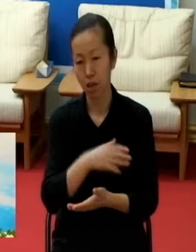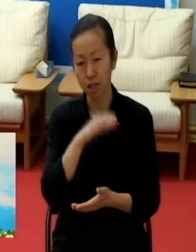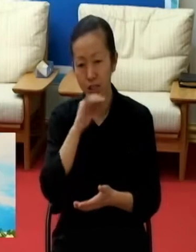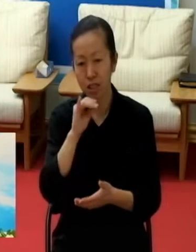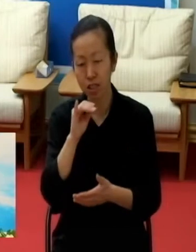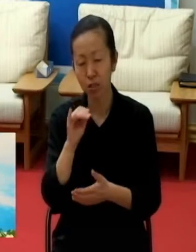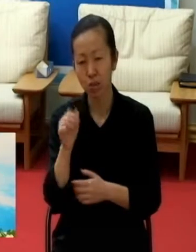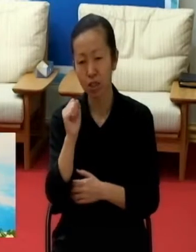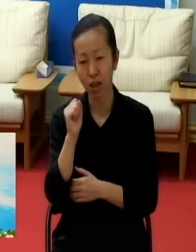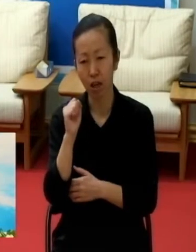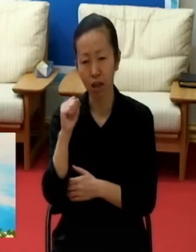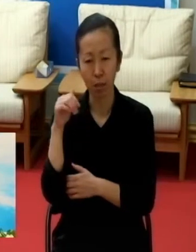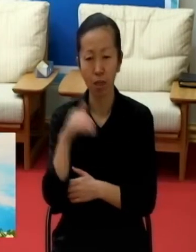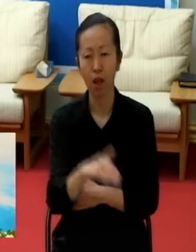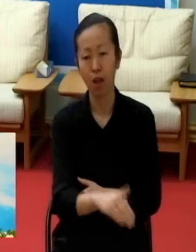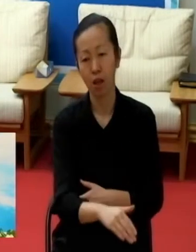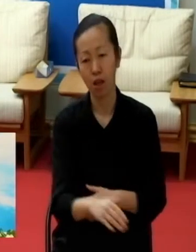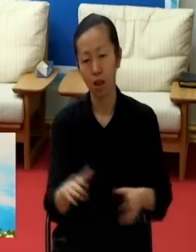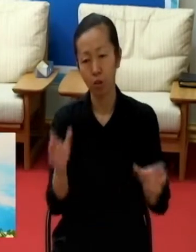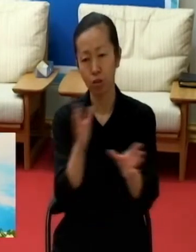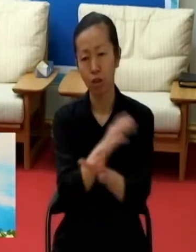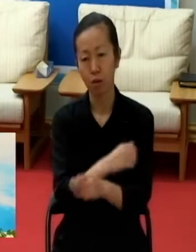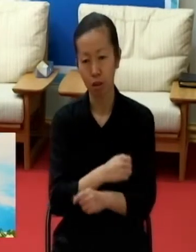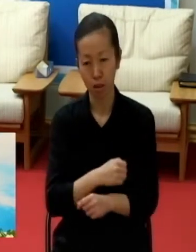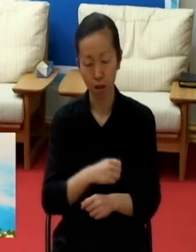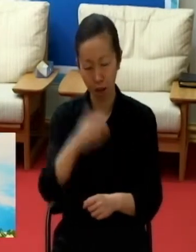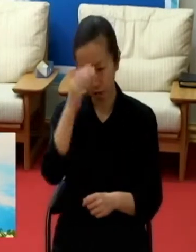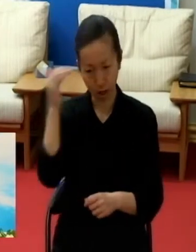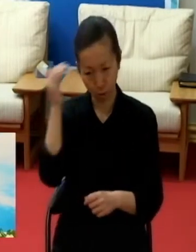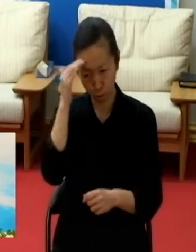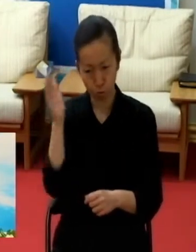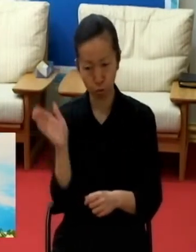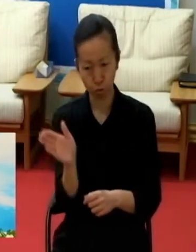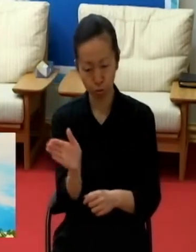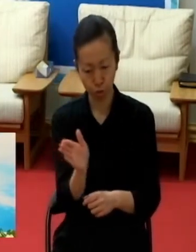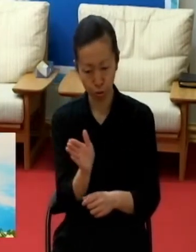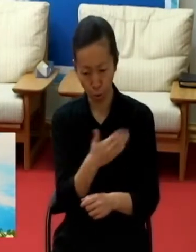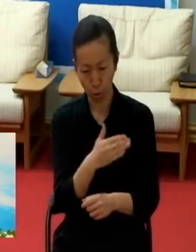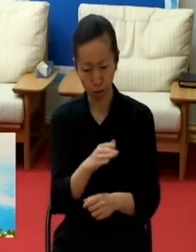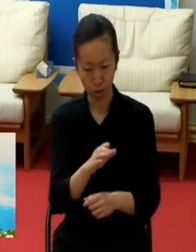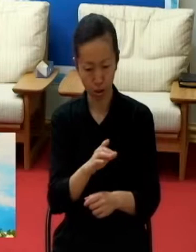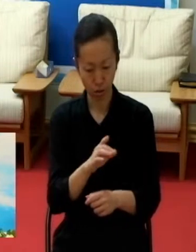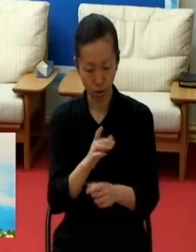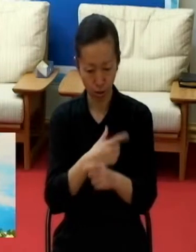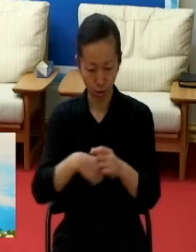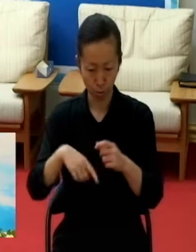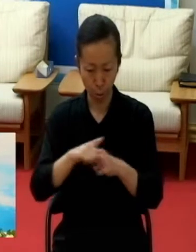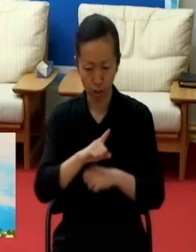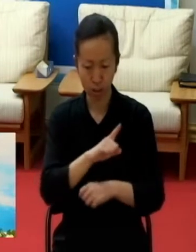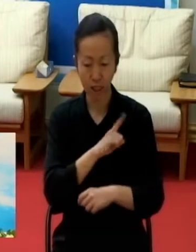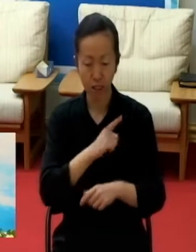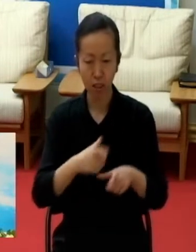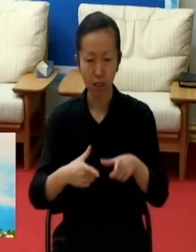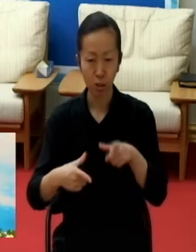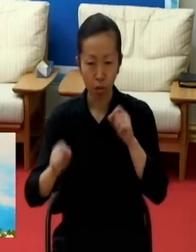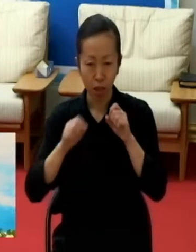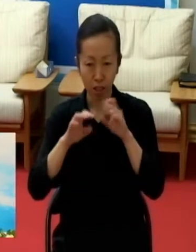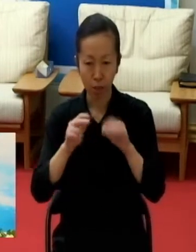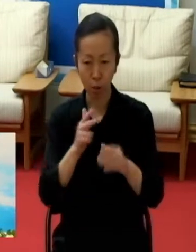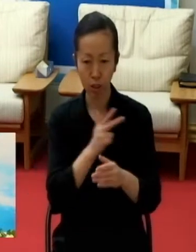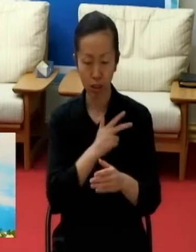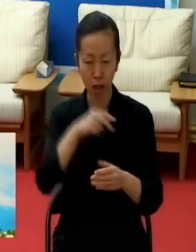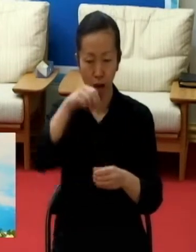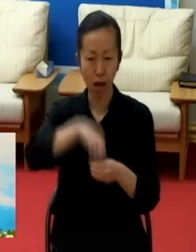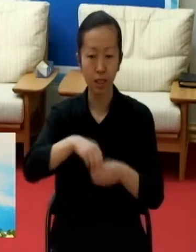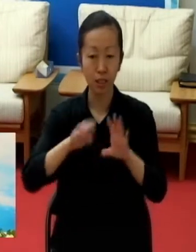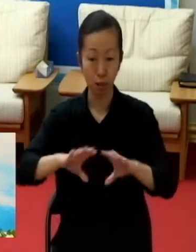えてみてください。韓国から宣教師が日本に来まし 또 た。 일본 많은 사람들 중에 또 다민족 중에 농인 중에 그 복음이 이제 전달된 거예요. そして